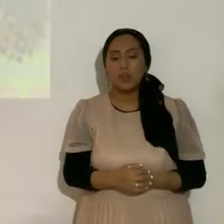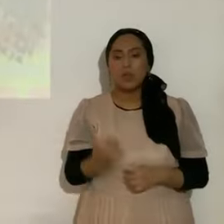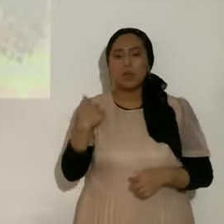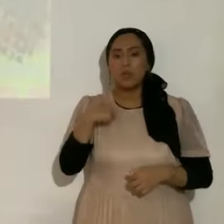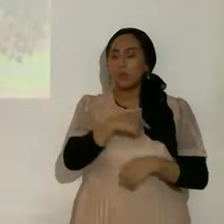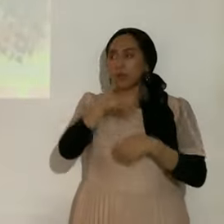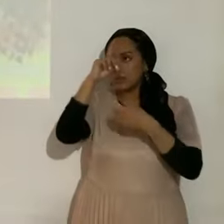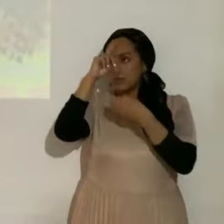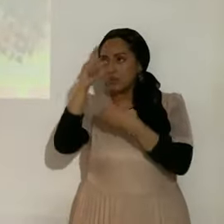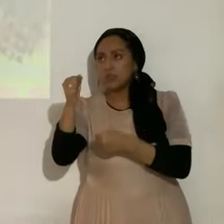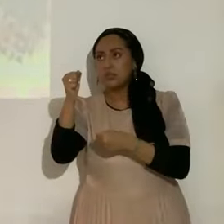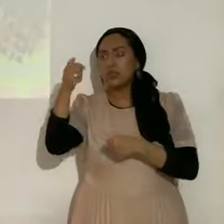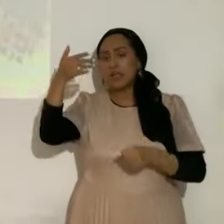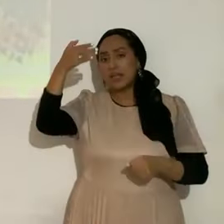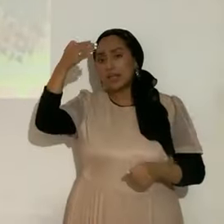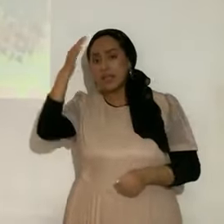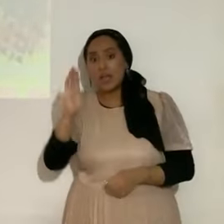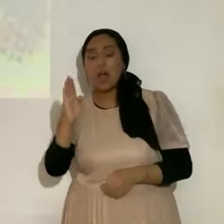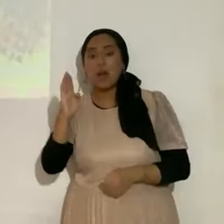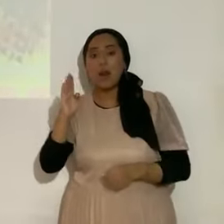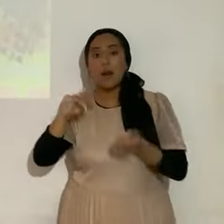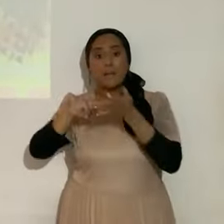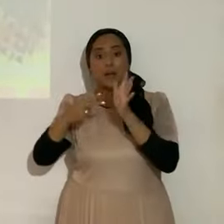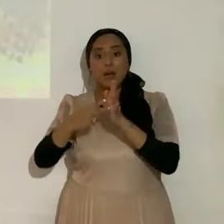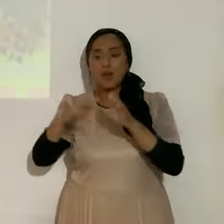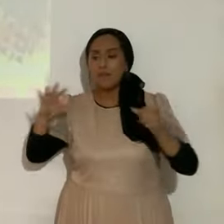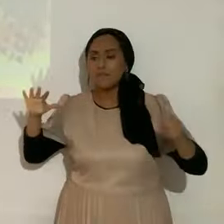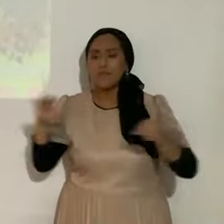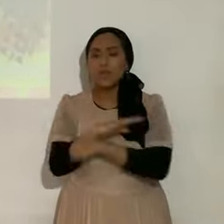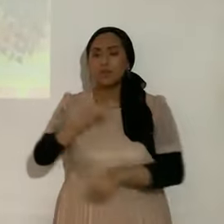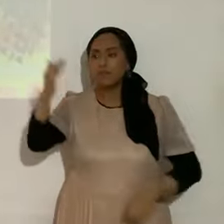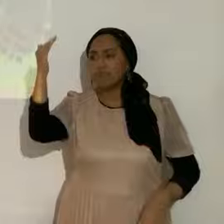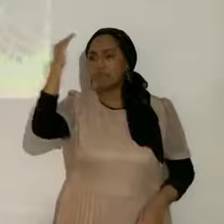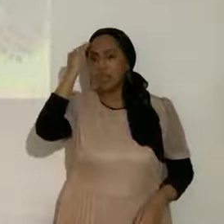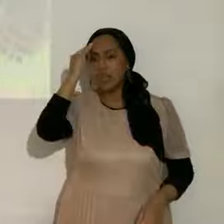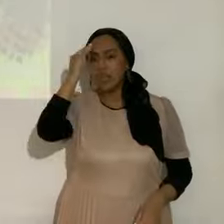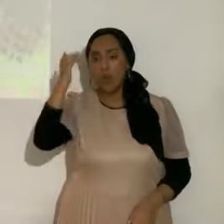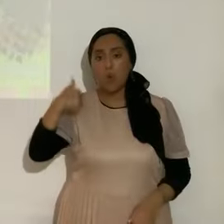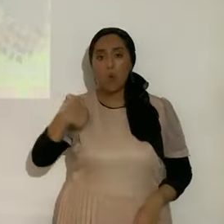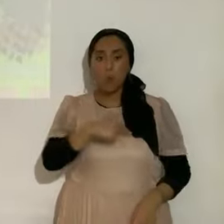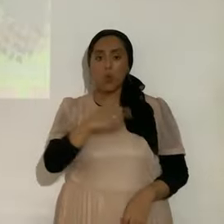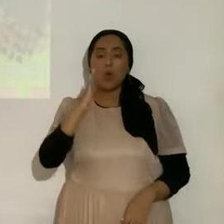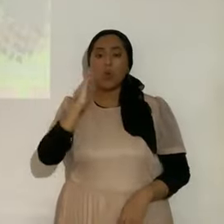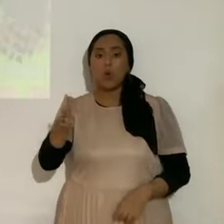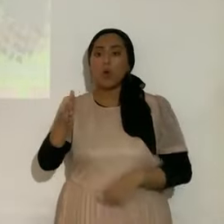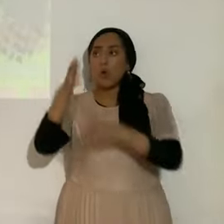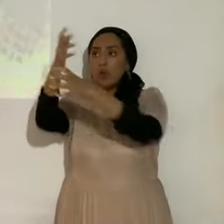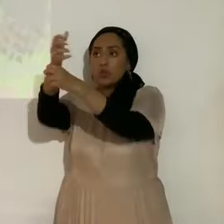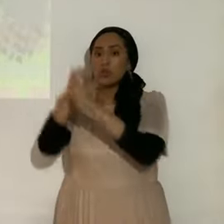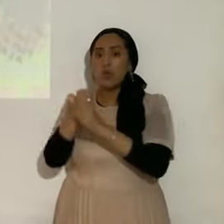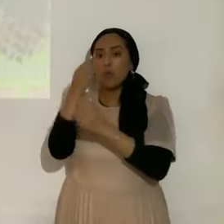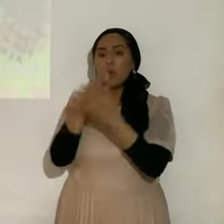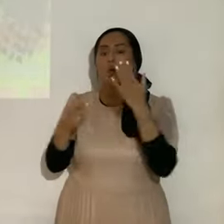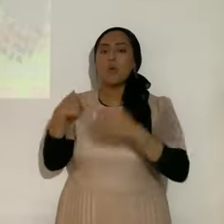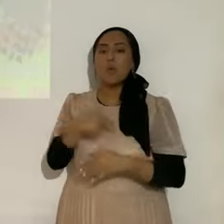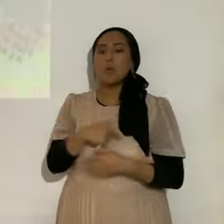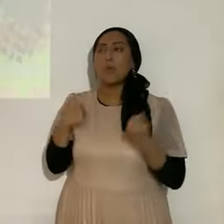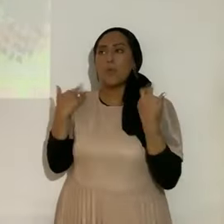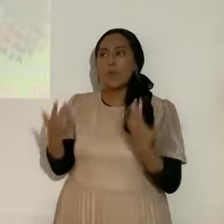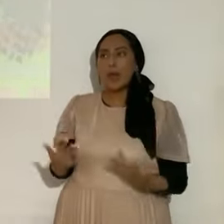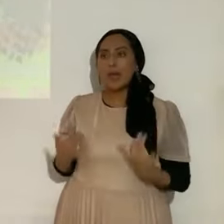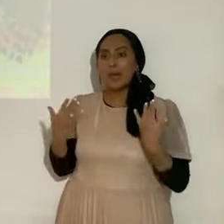confiar en Dios, en Elohim, es estar totalmente seguro de que uno va a recibir lo que espera.